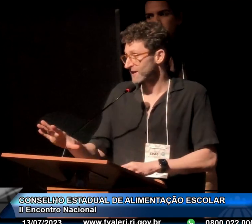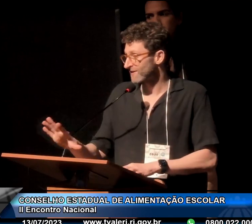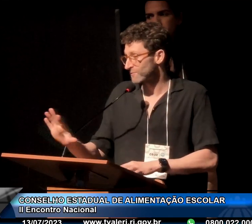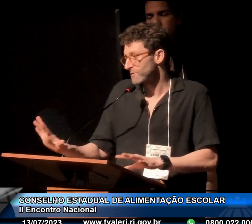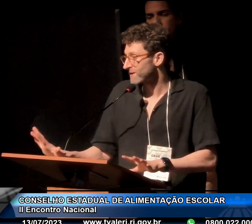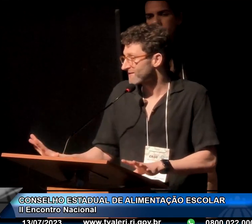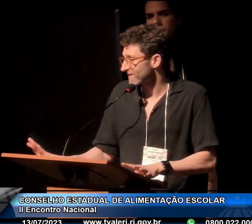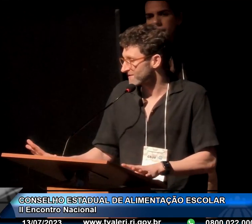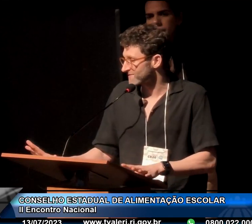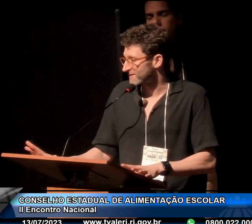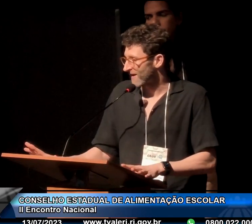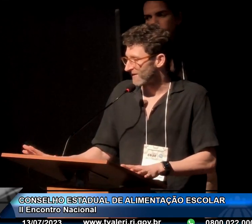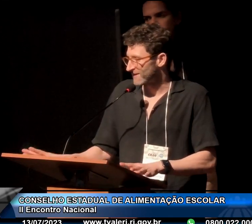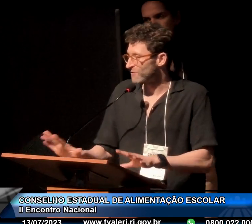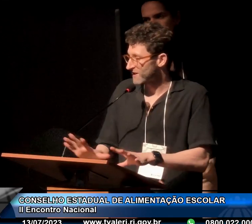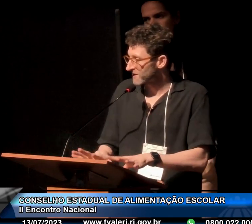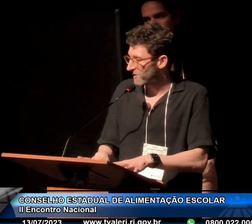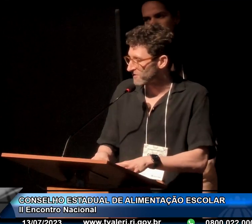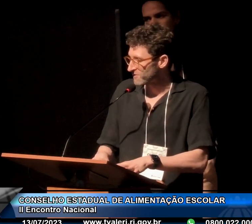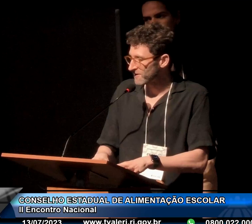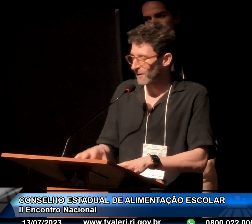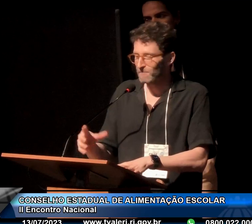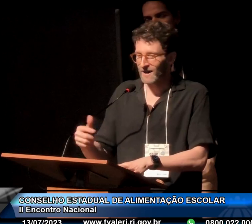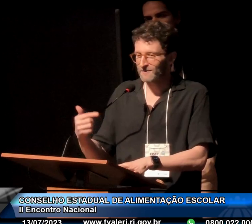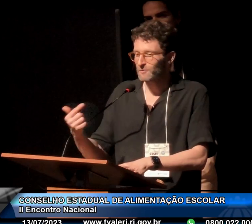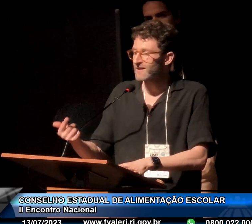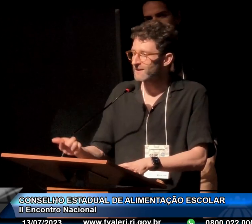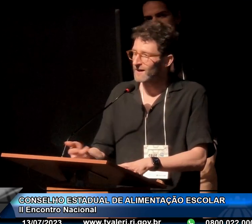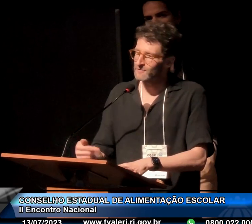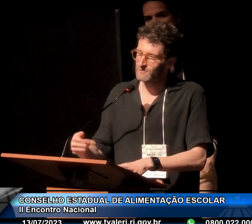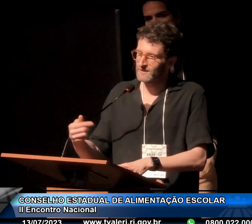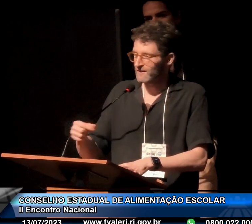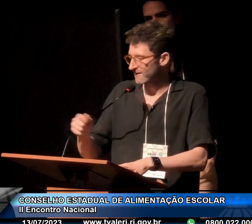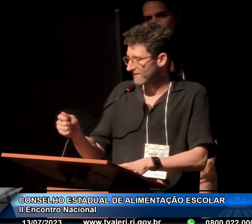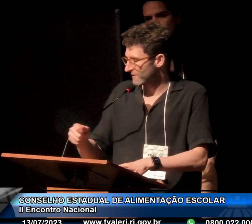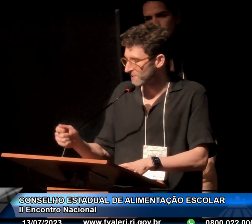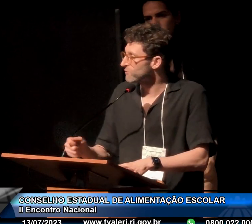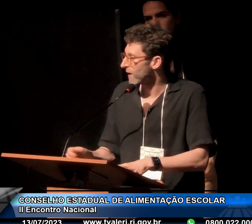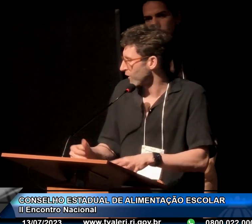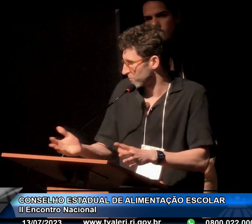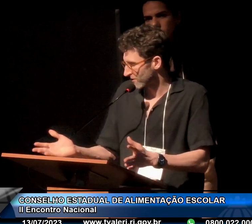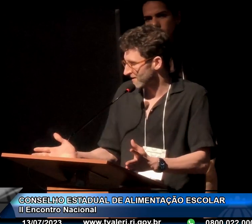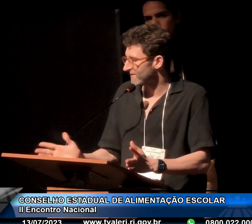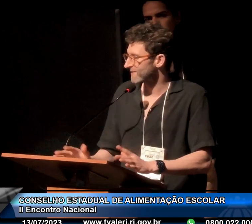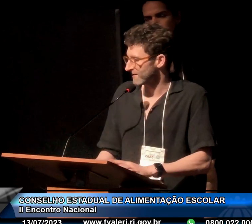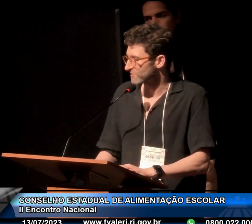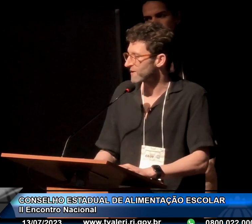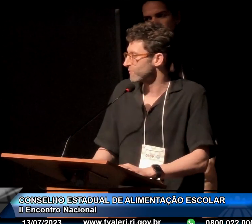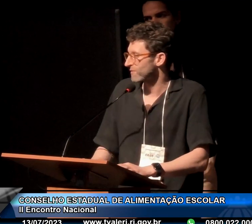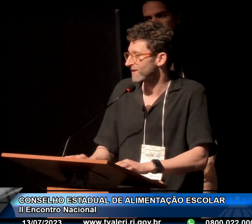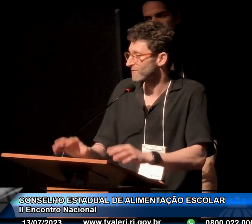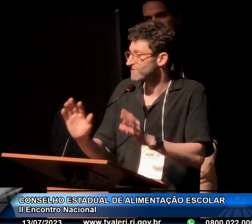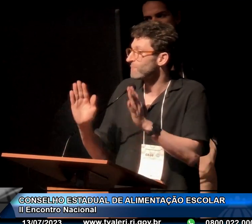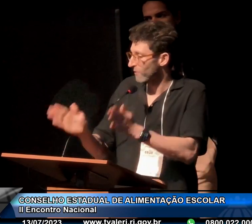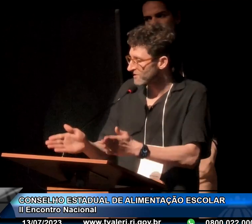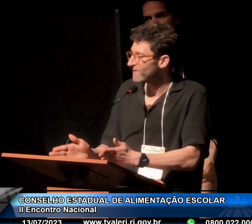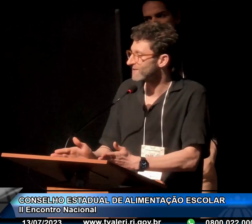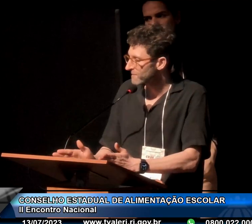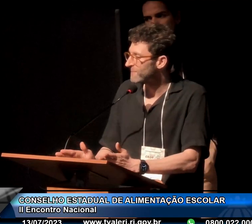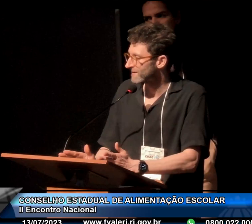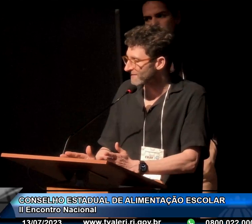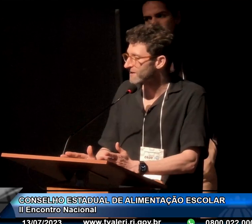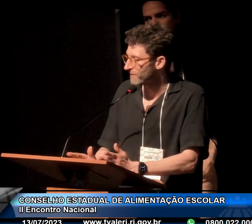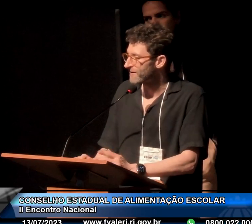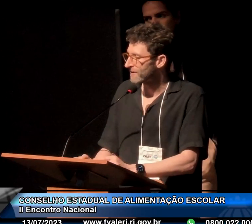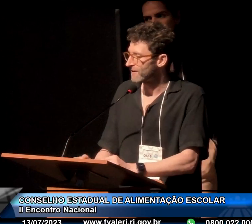vegetarianismo não precisa né o diagnóstico então a basta o relato e a declaração manual Pode até ser do responsável você já pode